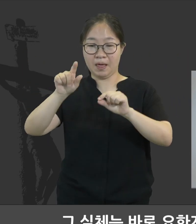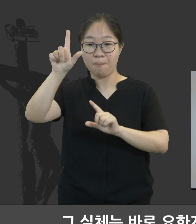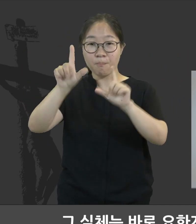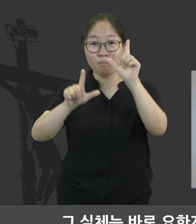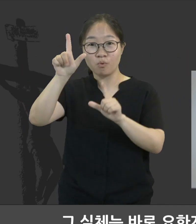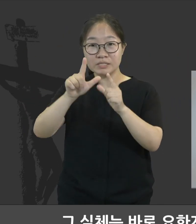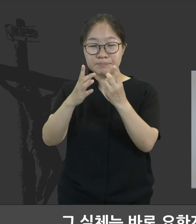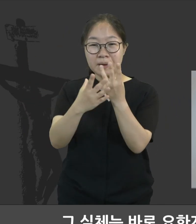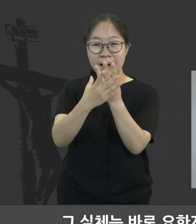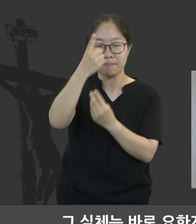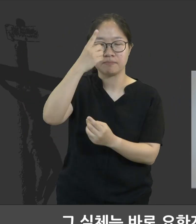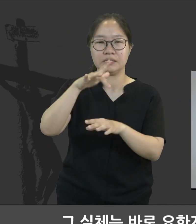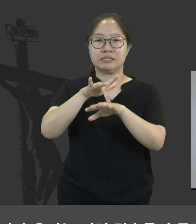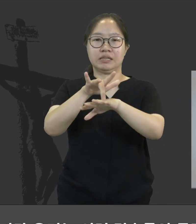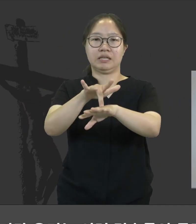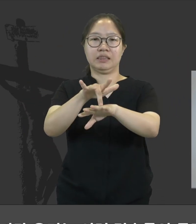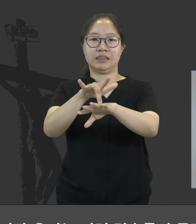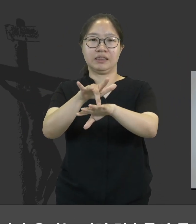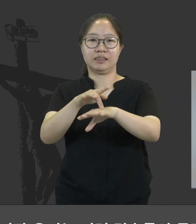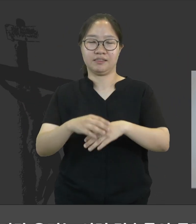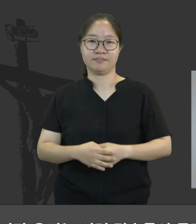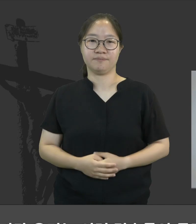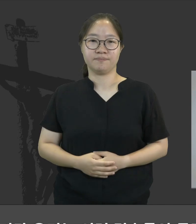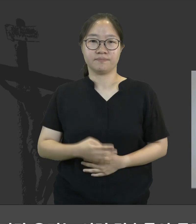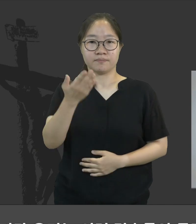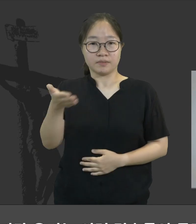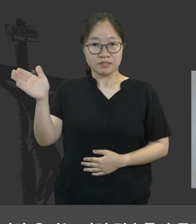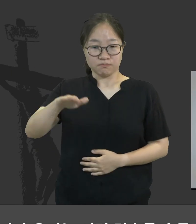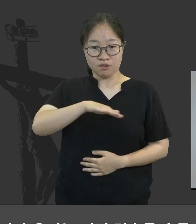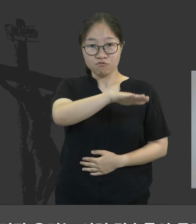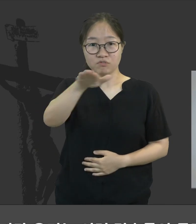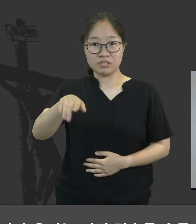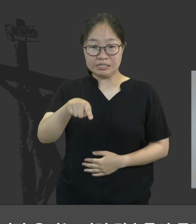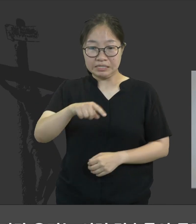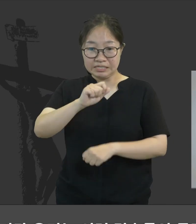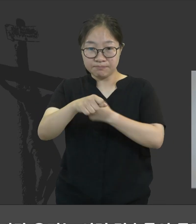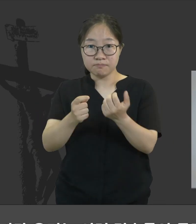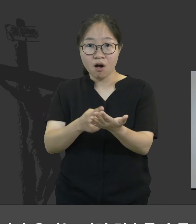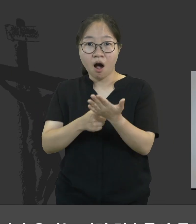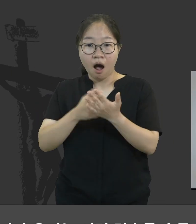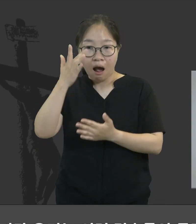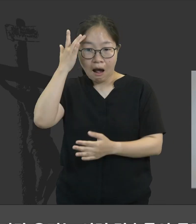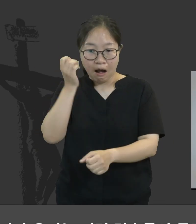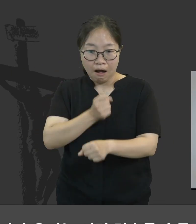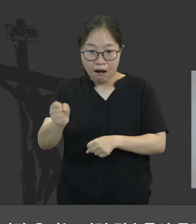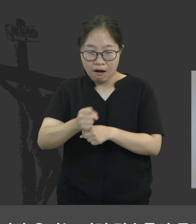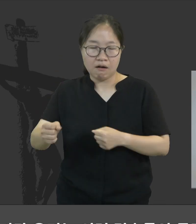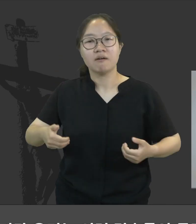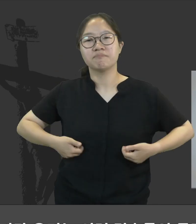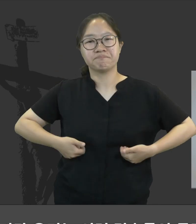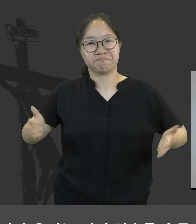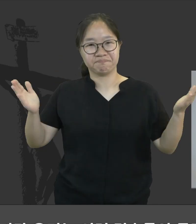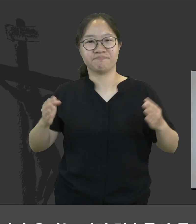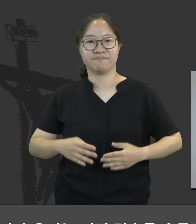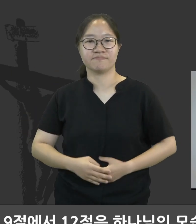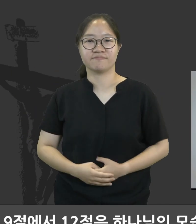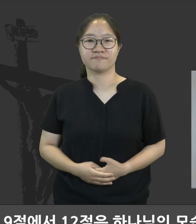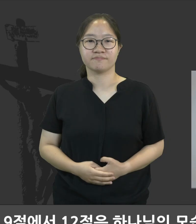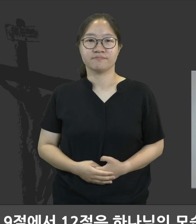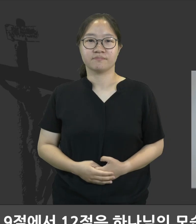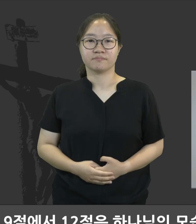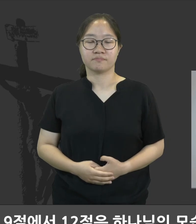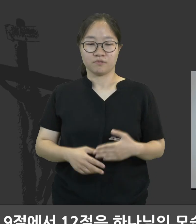사탄입니다. 하지만 우리는 이런 짐승들의 등장에 당황할 필요가 없습니다. 본문